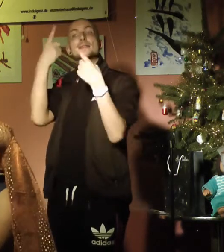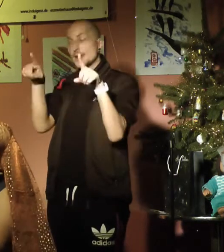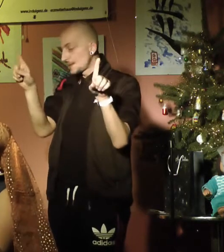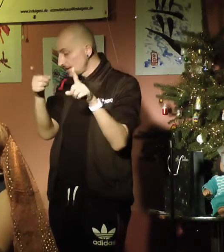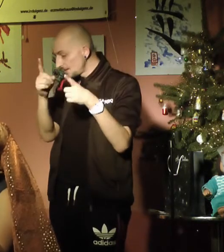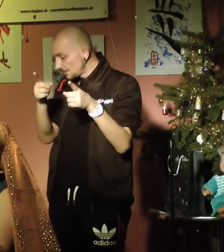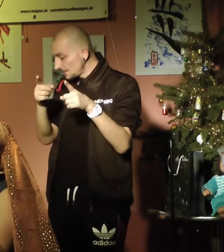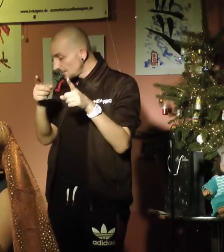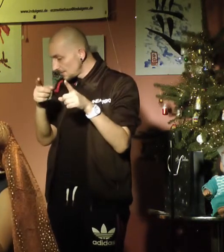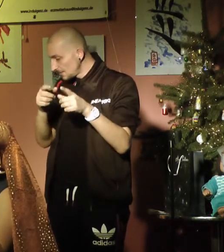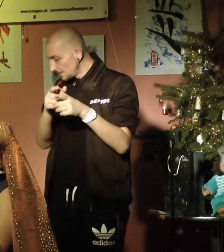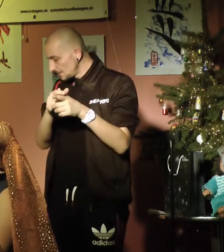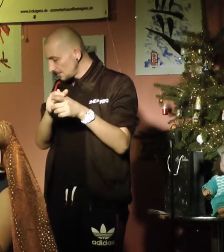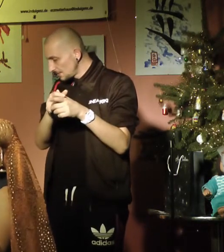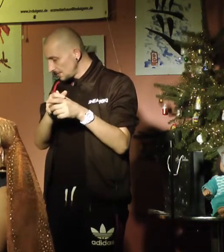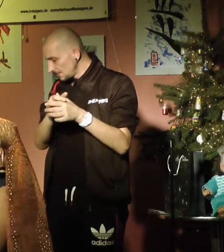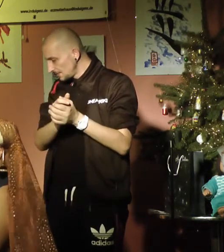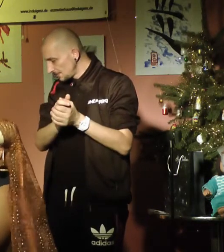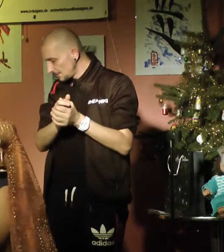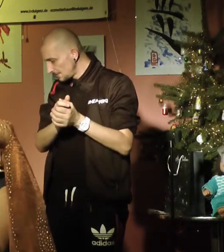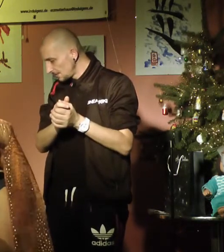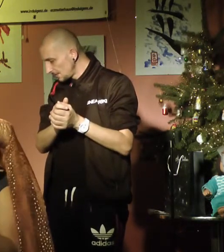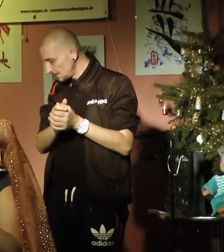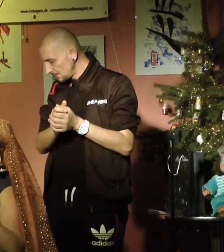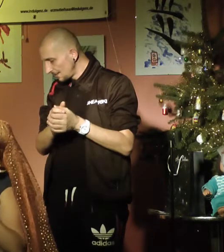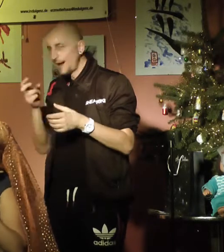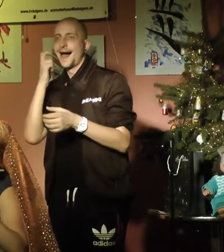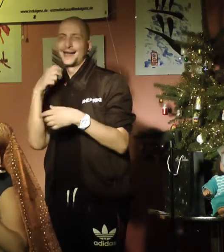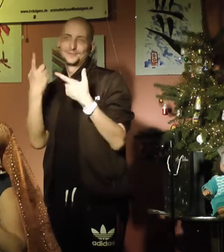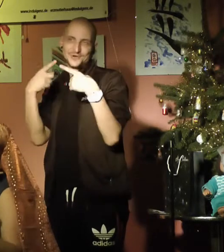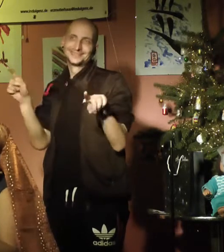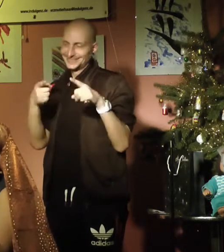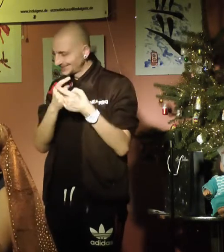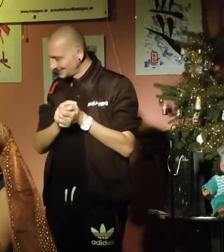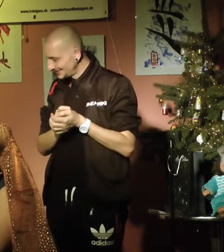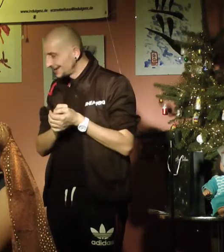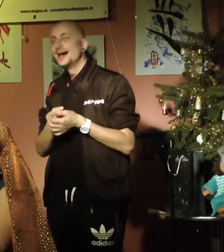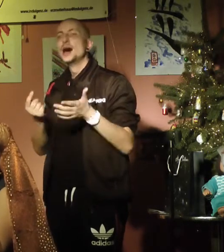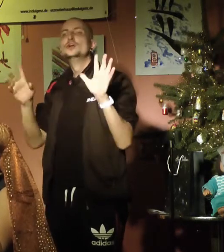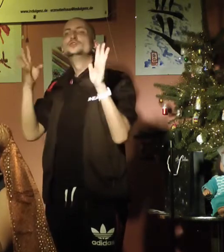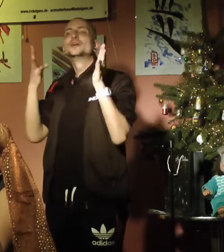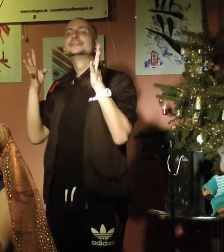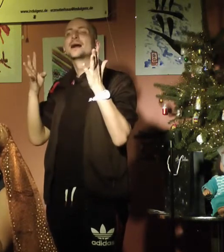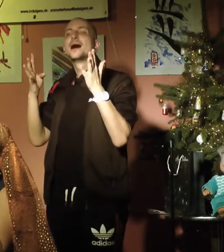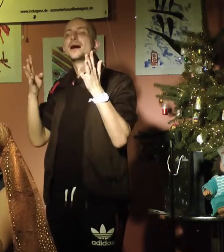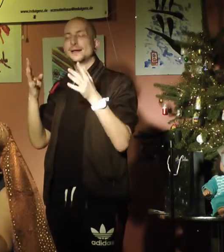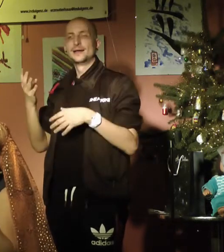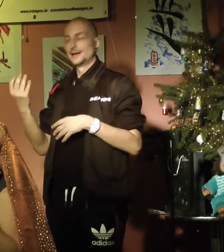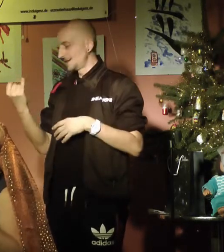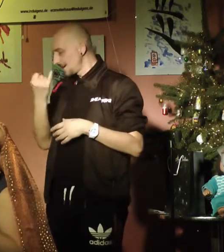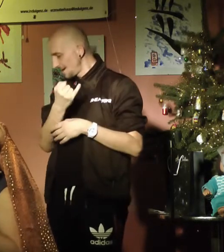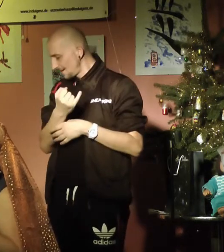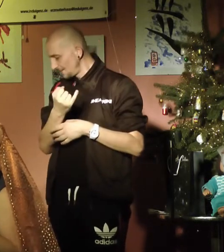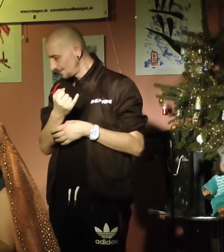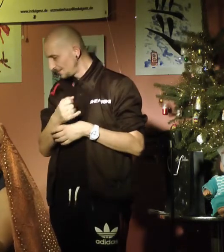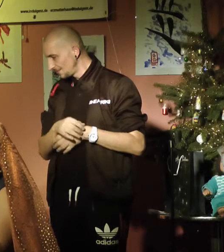I Believe. Caught in the Act, Don't Walk Away. Oh, schön, Klassiker der 90er. Christina Aguilera, What a Girl Wants.